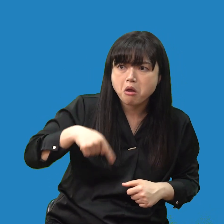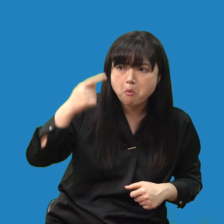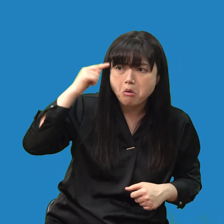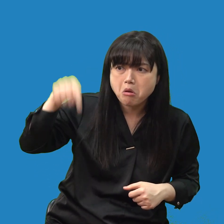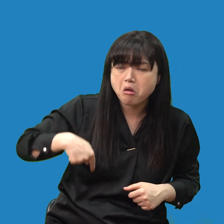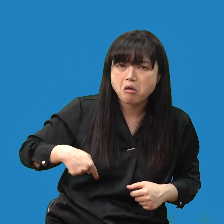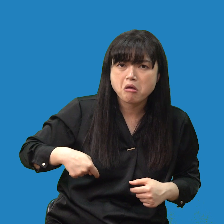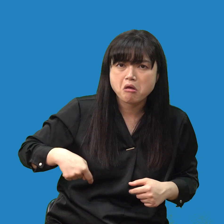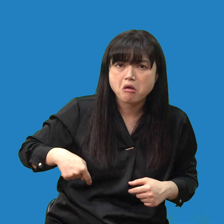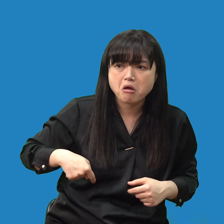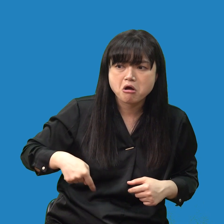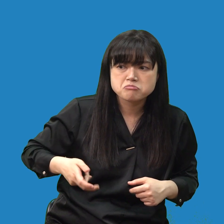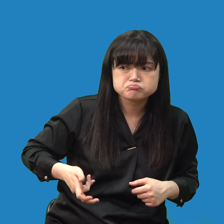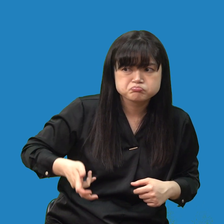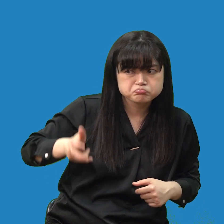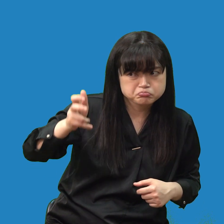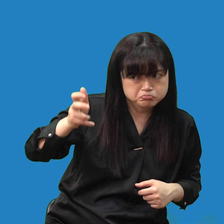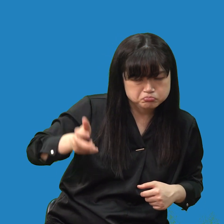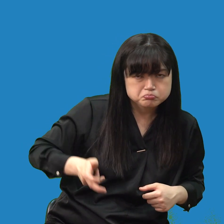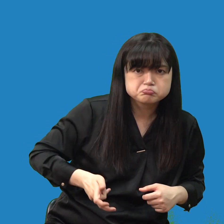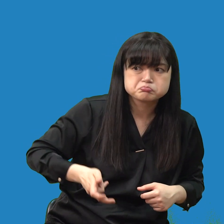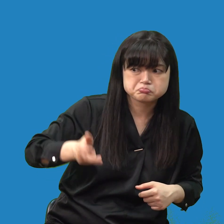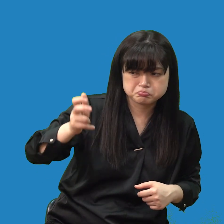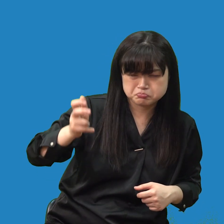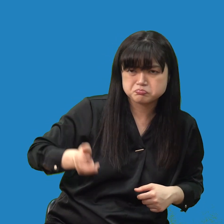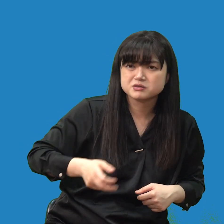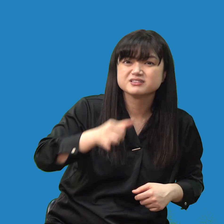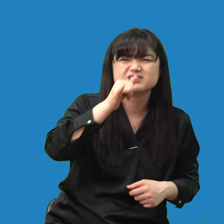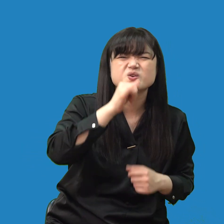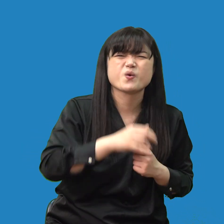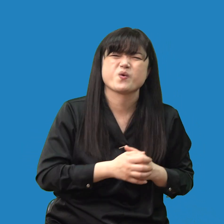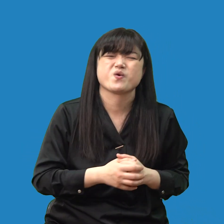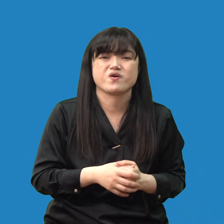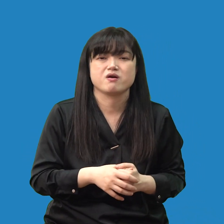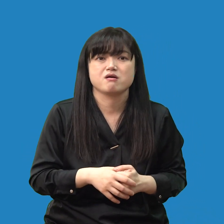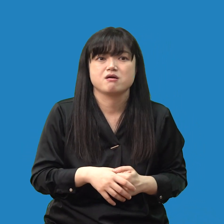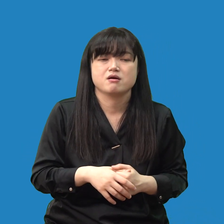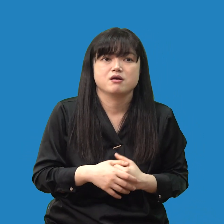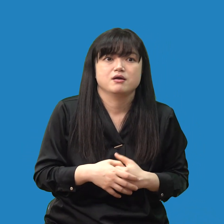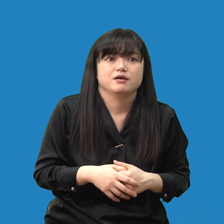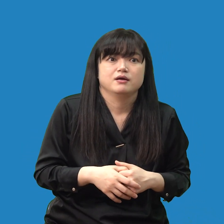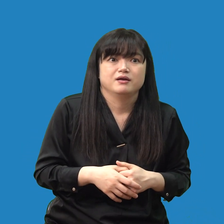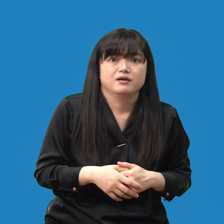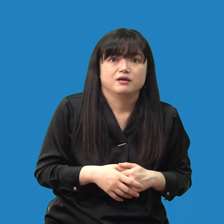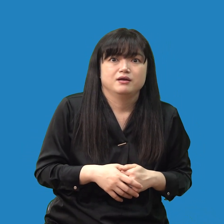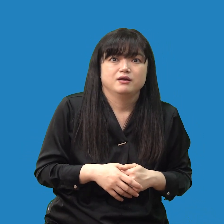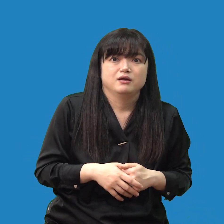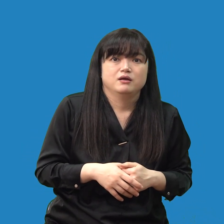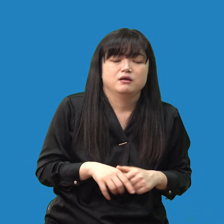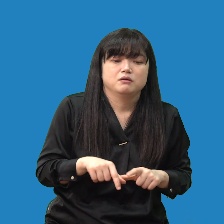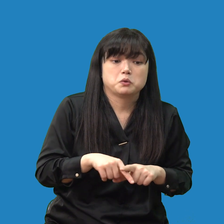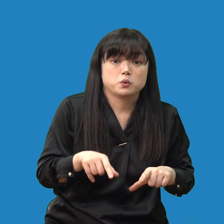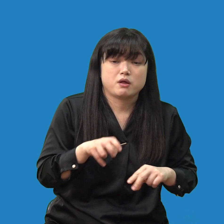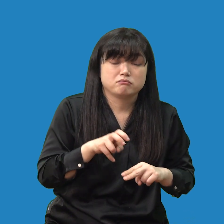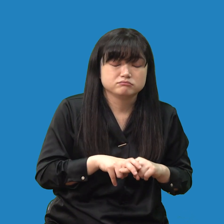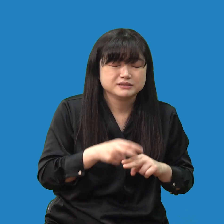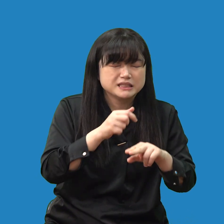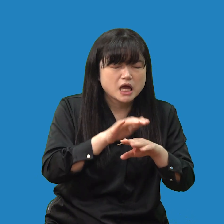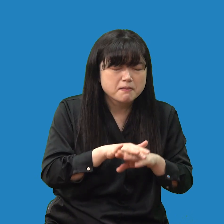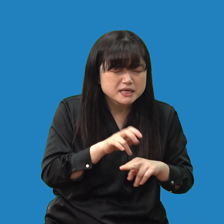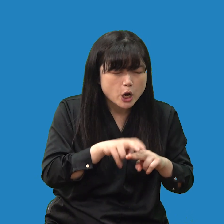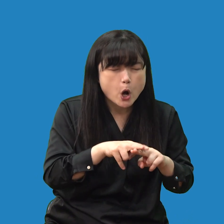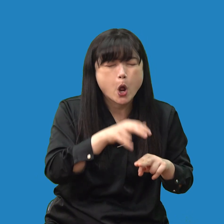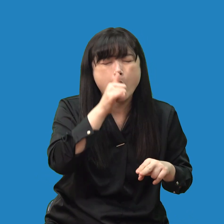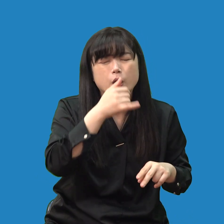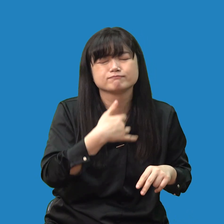여기에 왔나 하는 좀 그런 태도로 멀뚱멀뚱 대하는 일이 많습니다. 내가 평소에 앉아있던 예배당